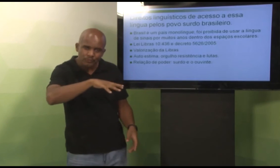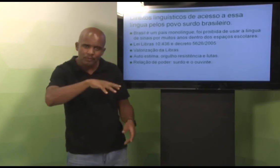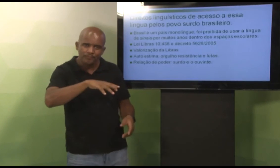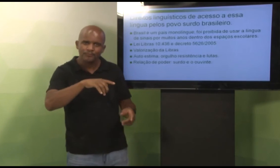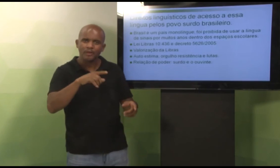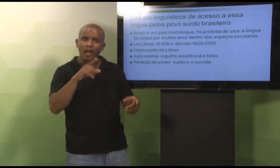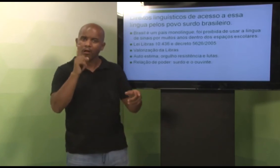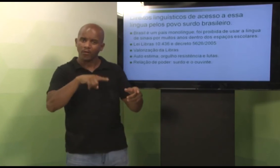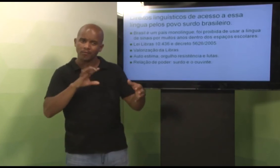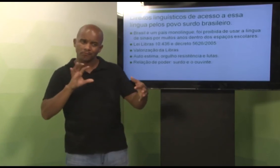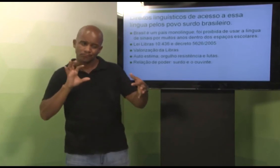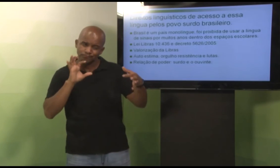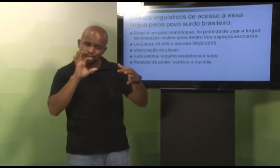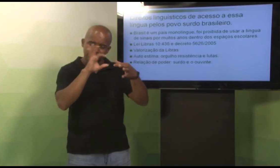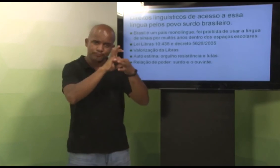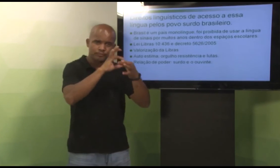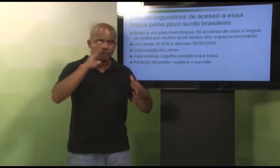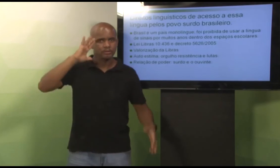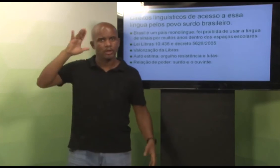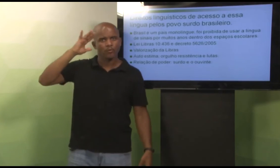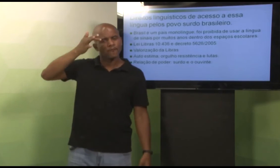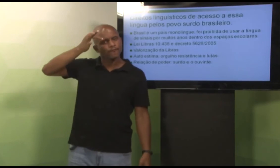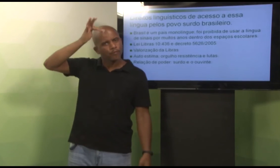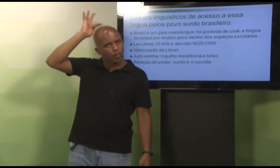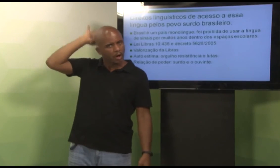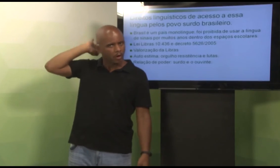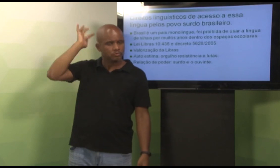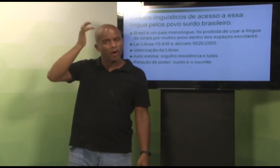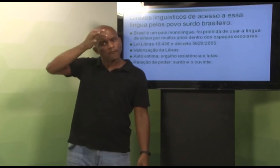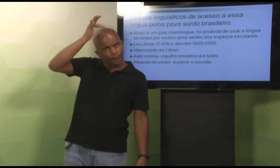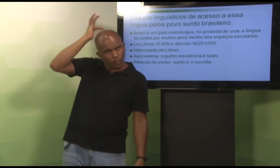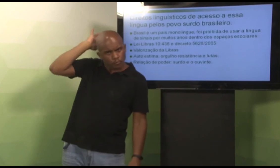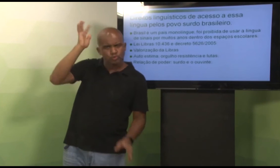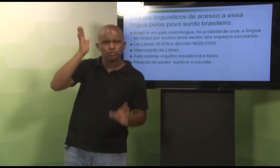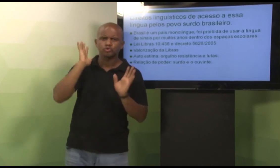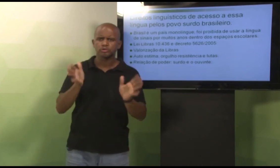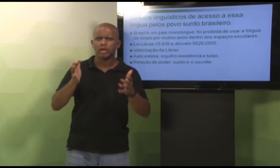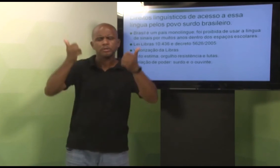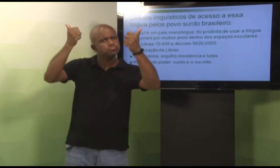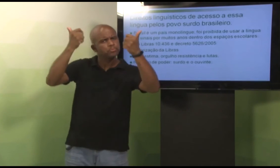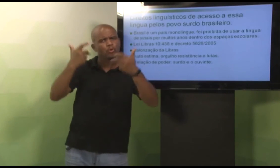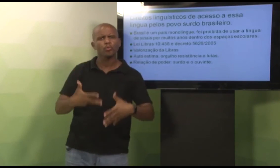lutas, cobranças, até conseguir. Então, percebam que